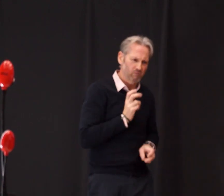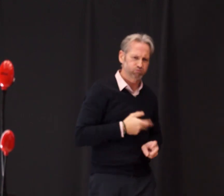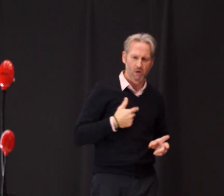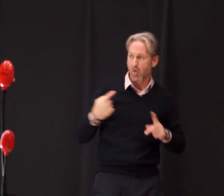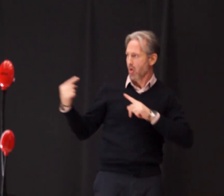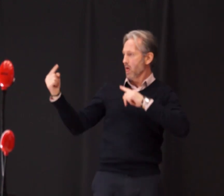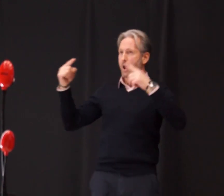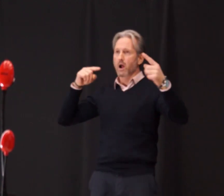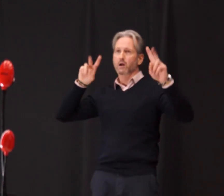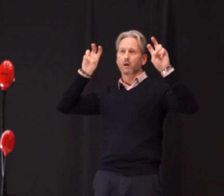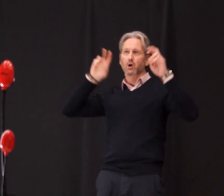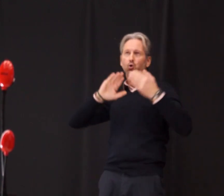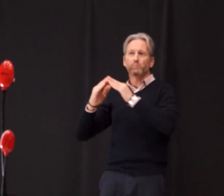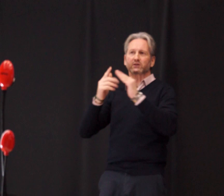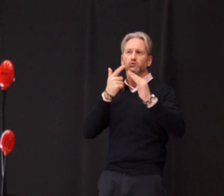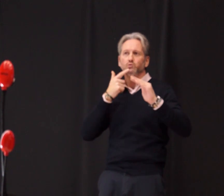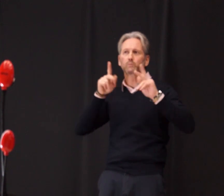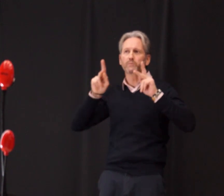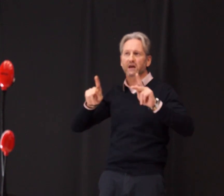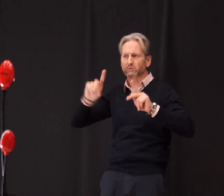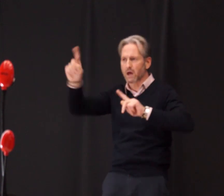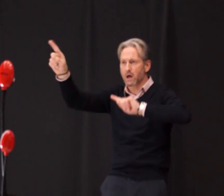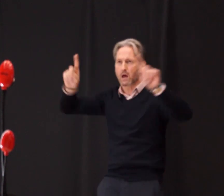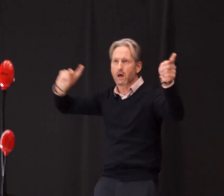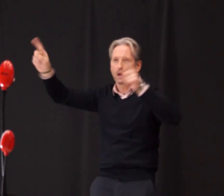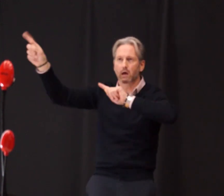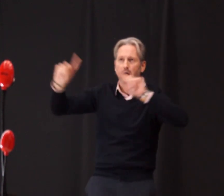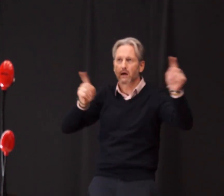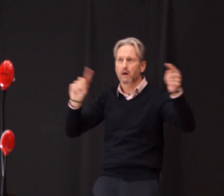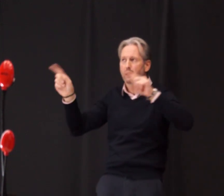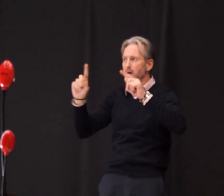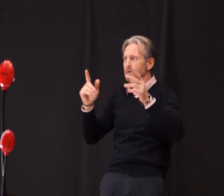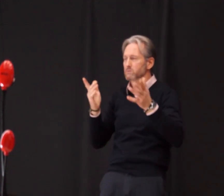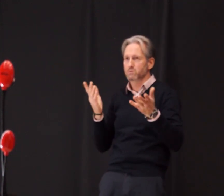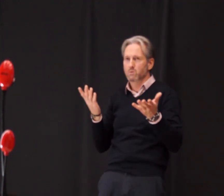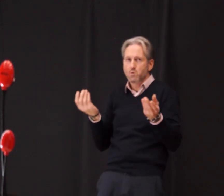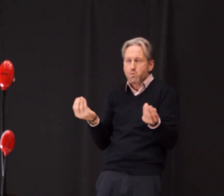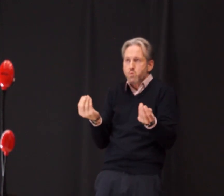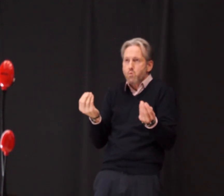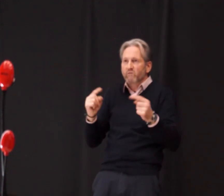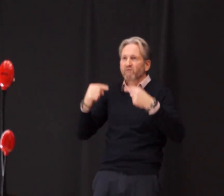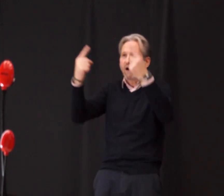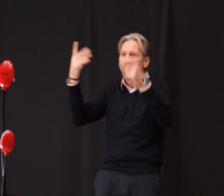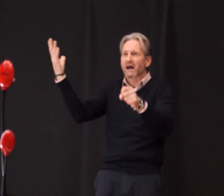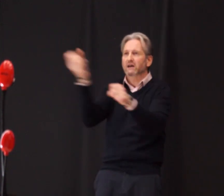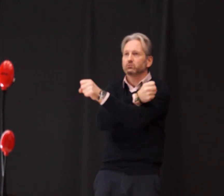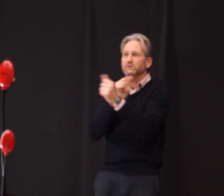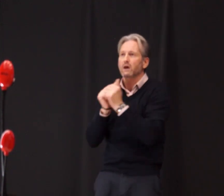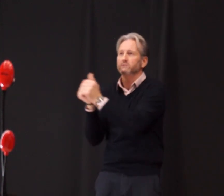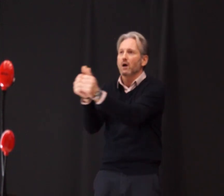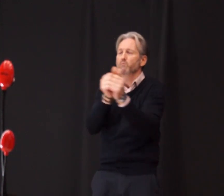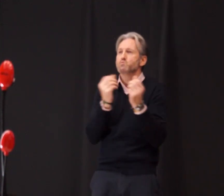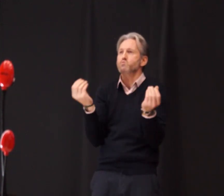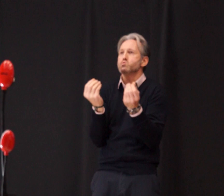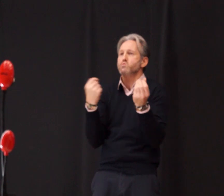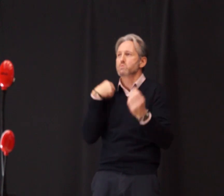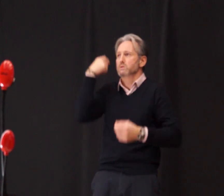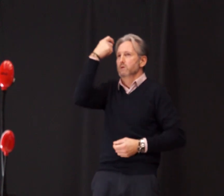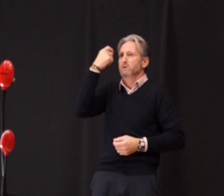Non, mais tu dis des conneries, tu ne sais pas faire », c'est très compliqué de résister à cette pression-là. Et comment